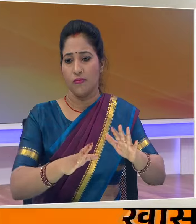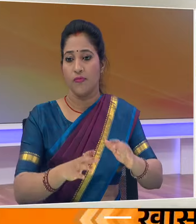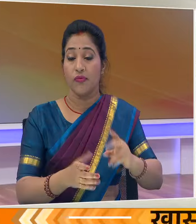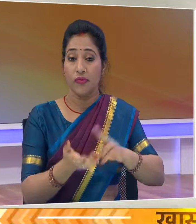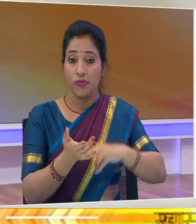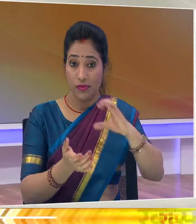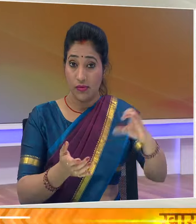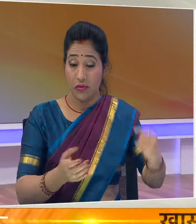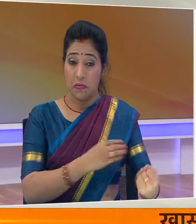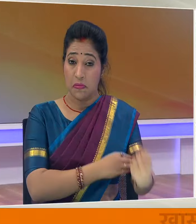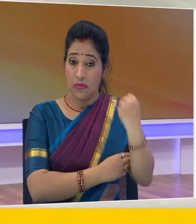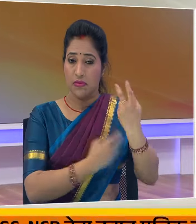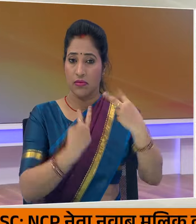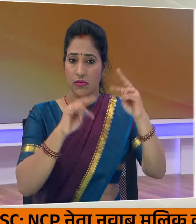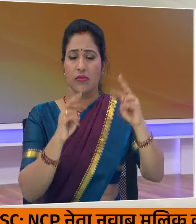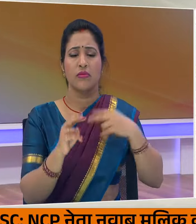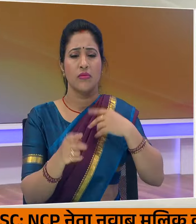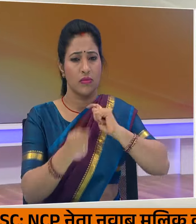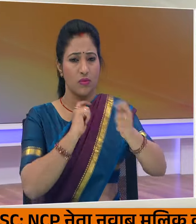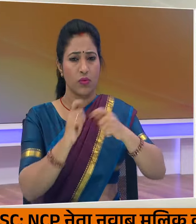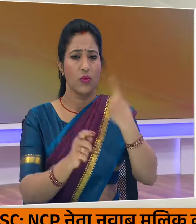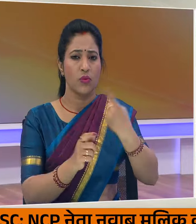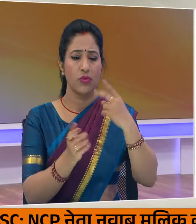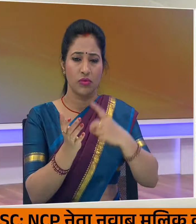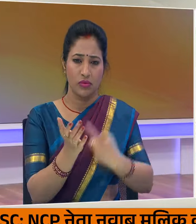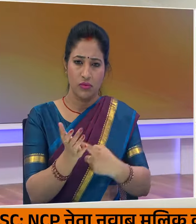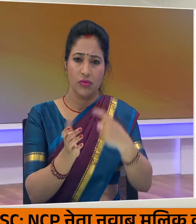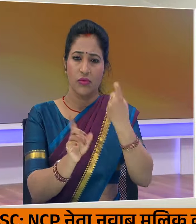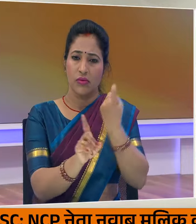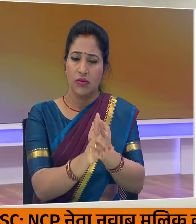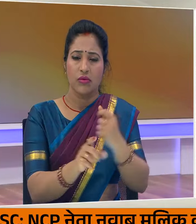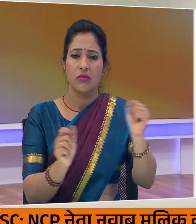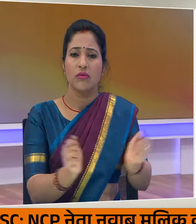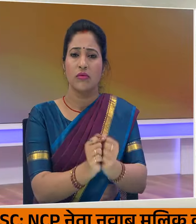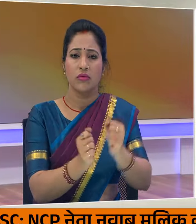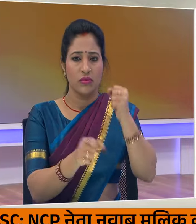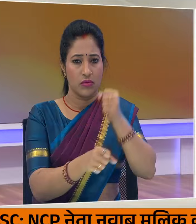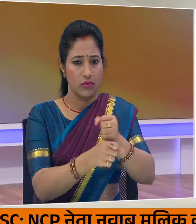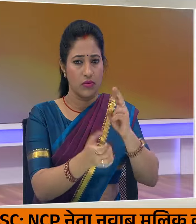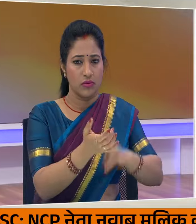ज्यादा बल मिलेगा। कैमरामैन रमाकांत के साथ गिरीश निशाना, डीडी न्यूज